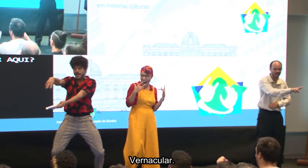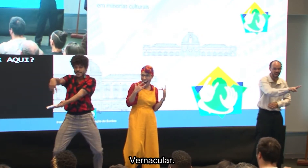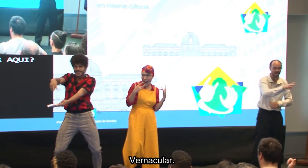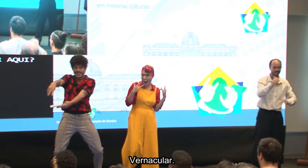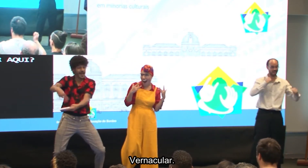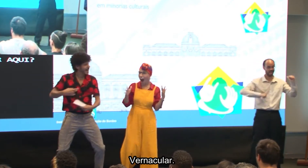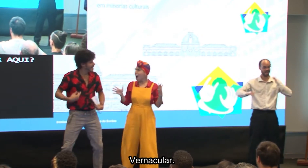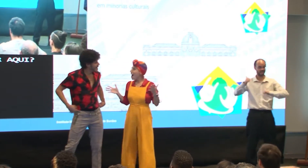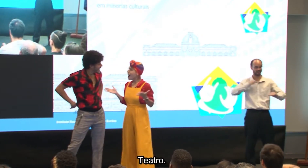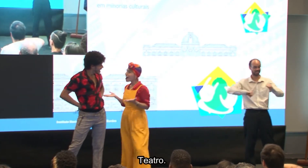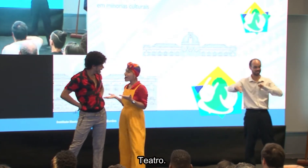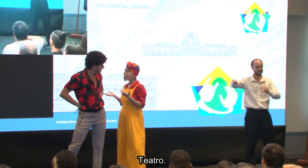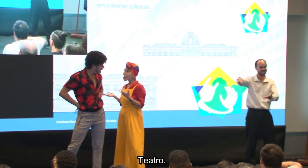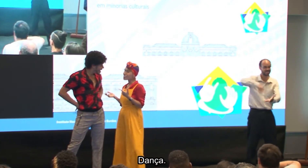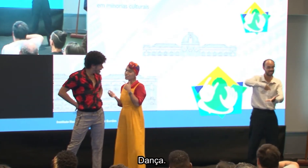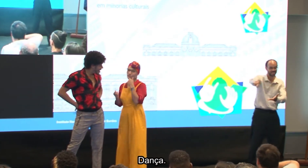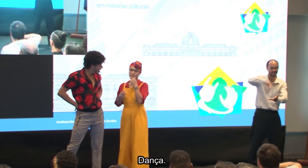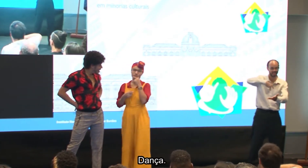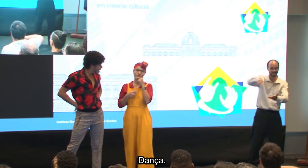Visual! vernacular e E teatro. dança!